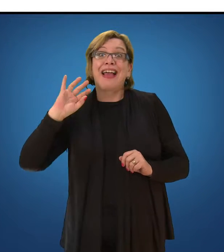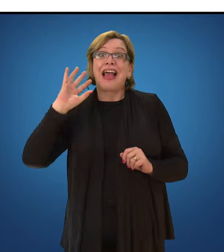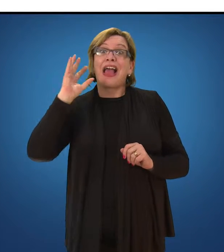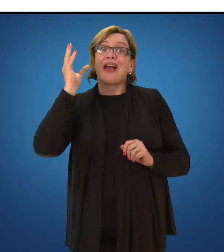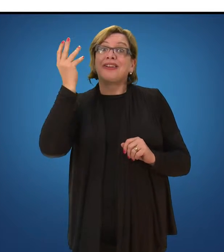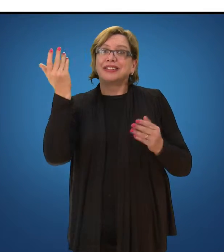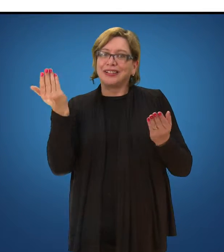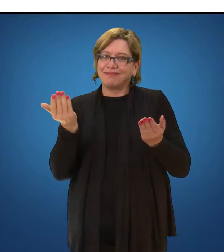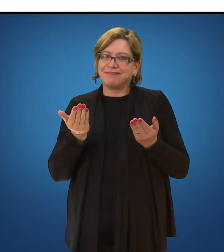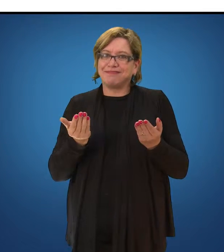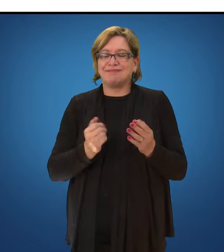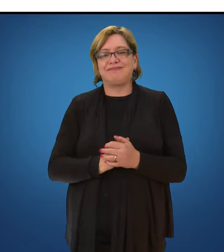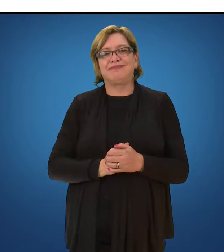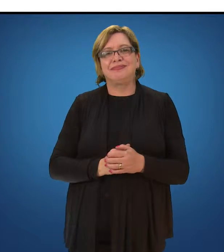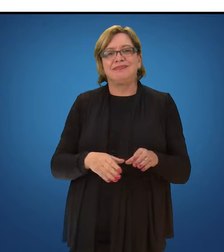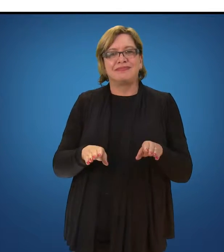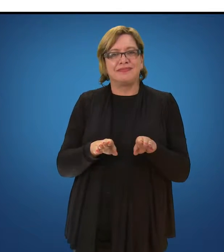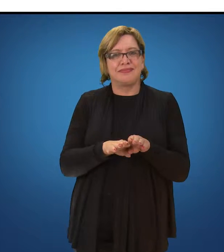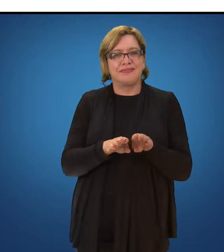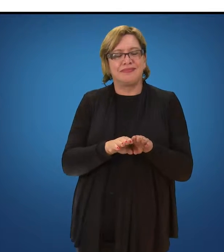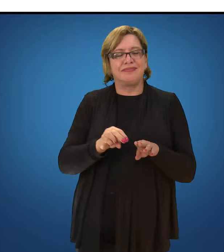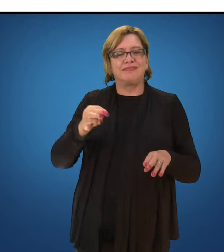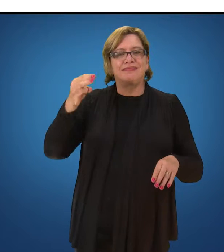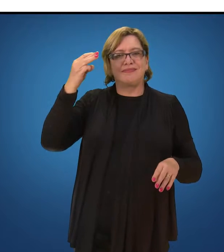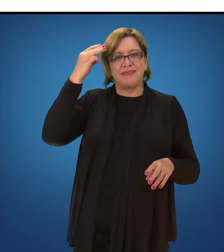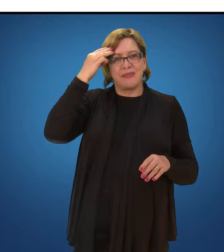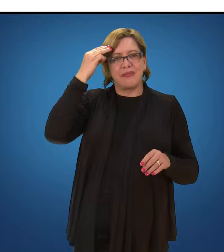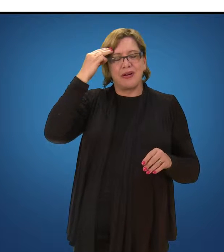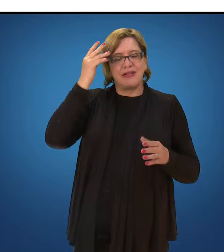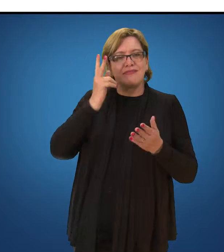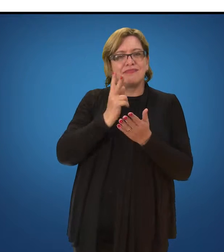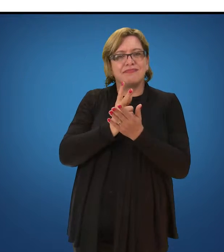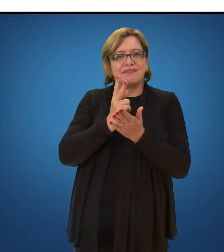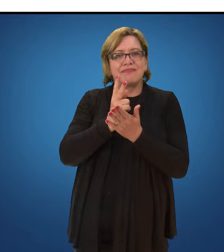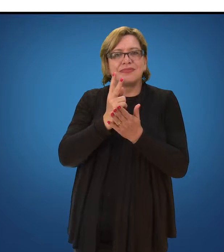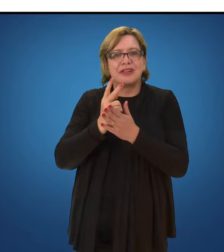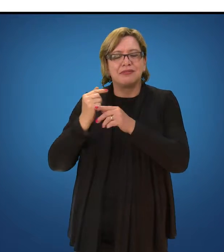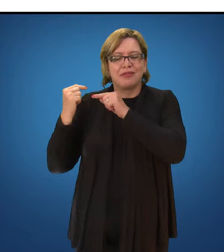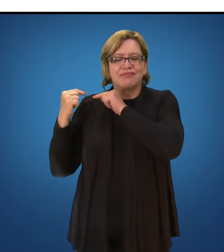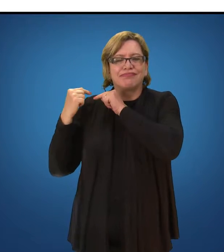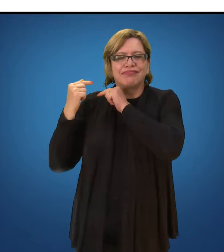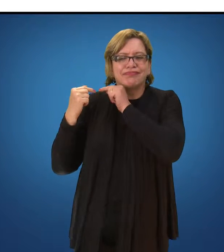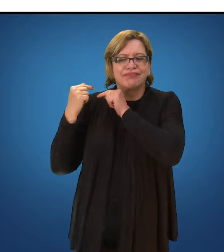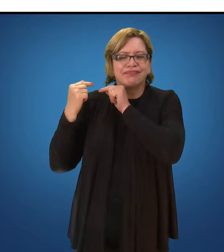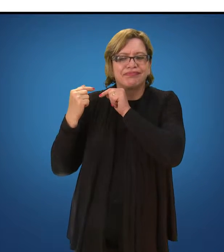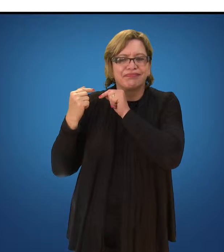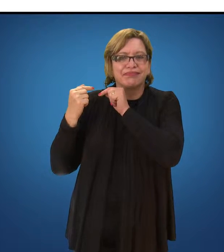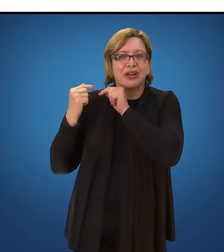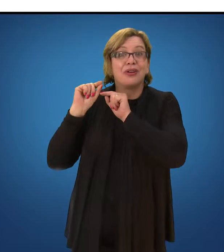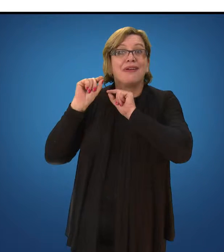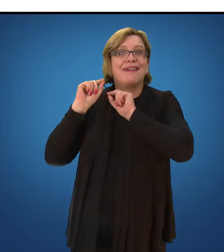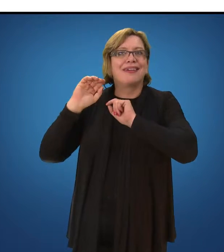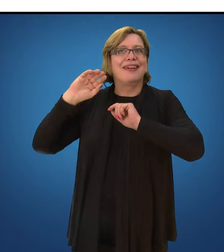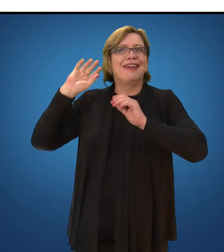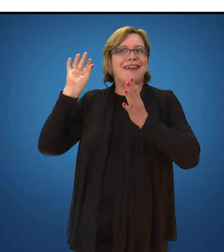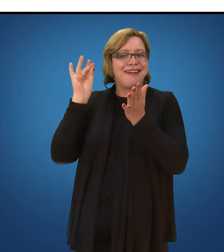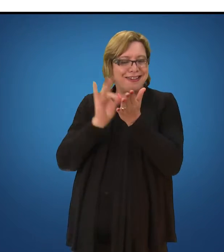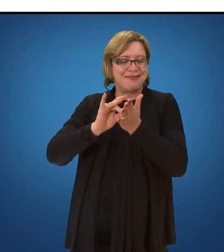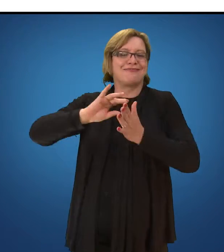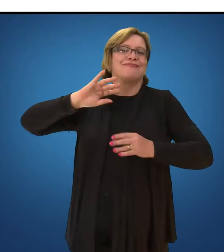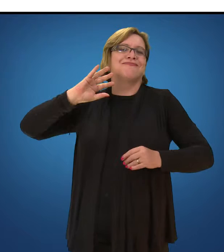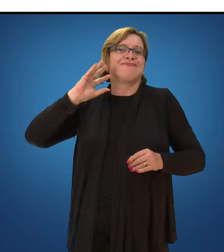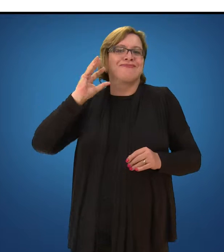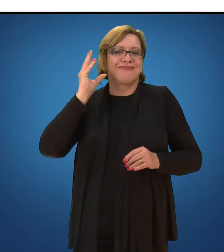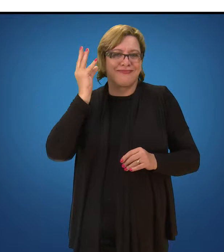Além disso, a memória, supostamente, relembra, traz de volta eventos que são reais, que